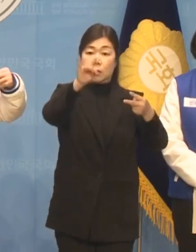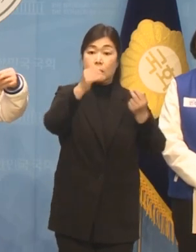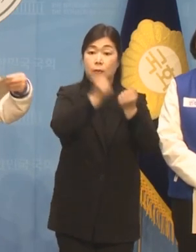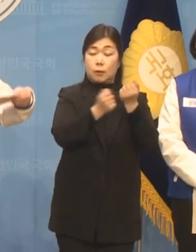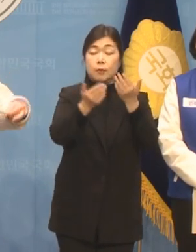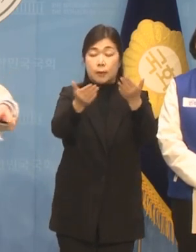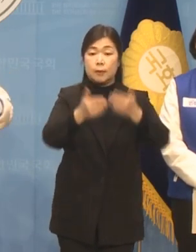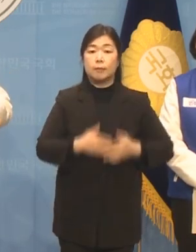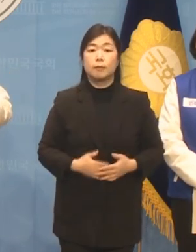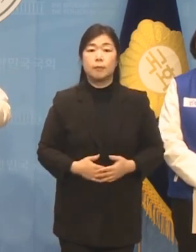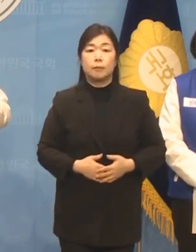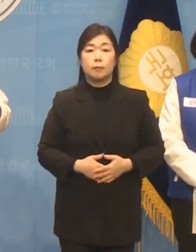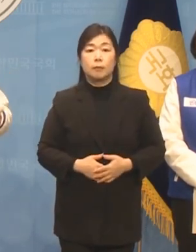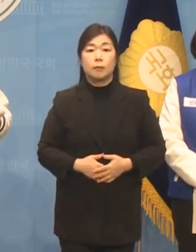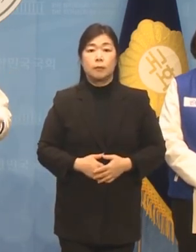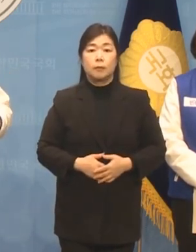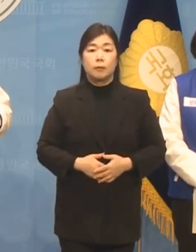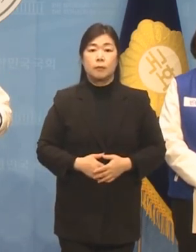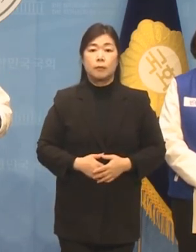설명을 드리겠습니다.